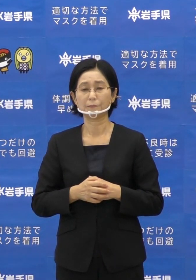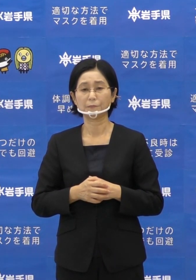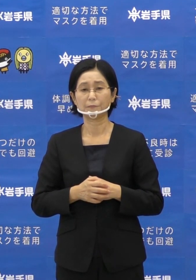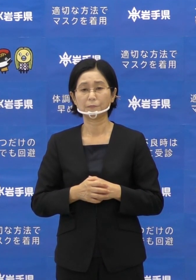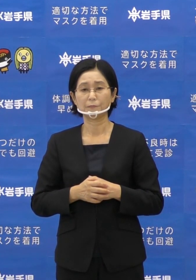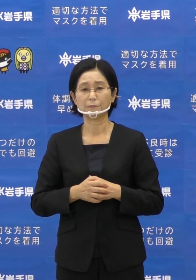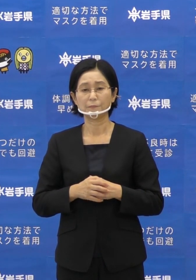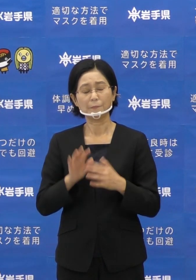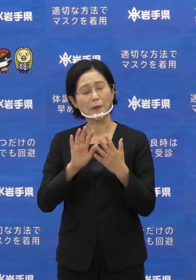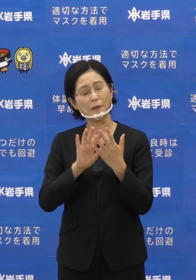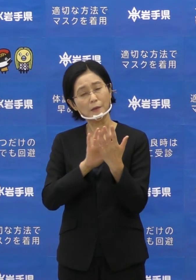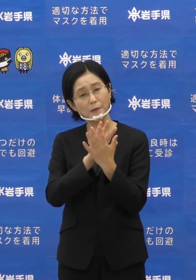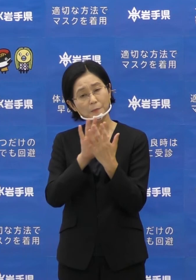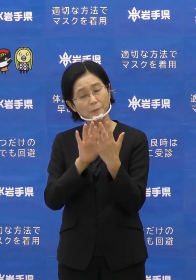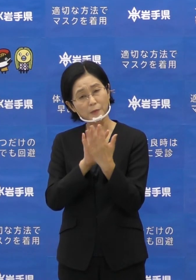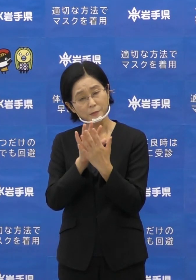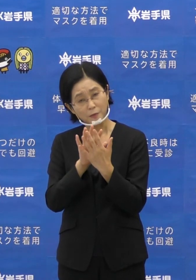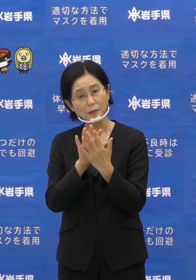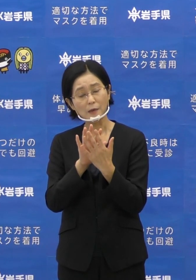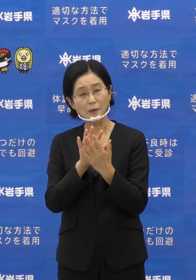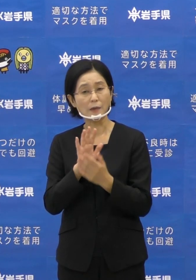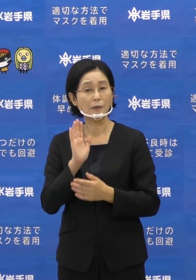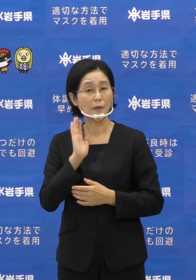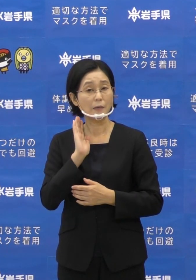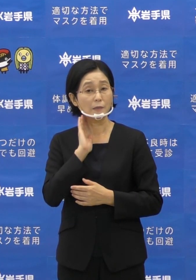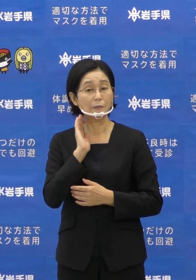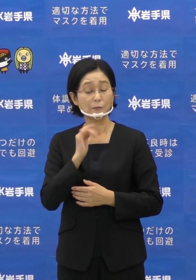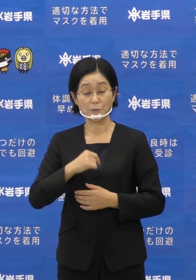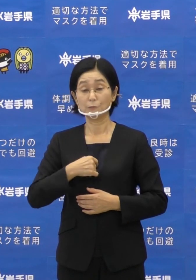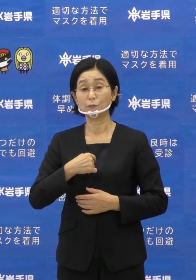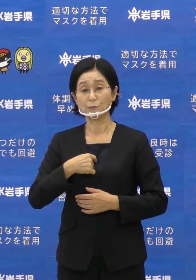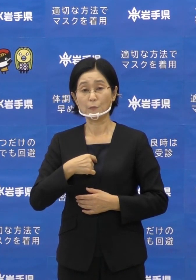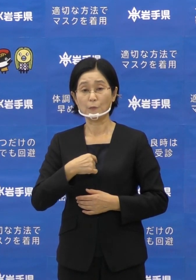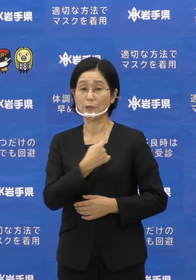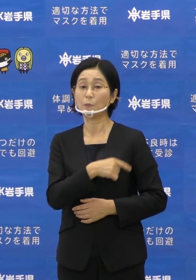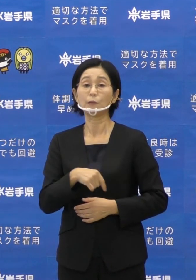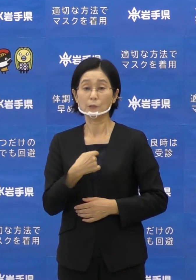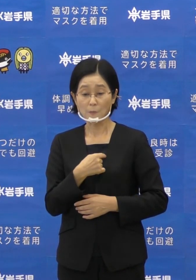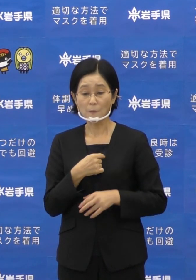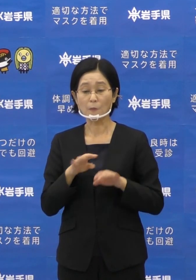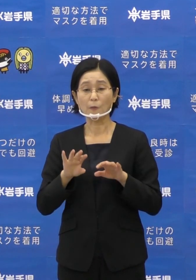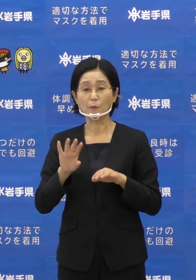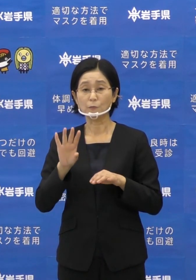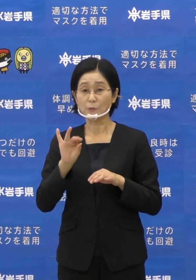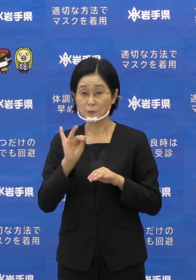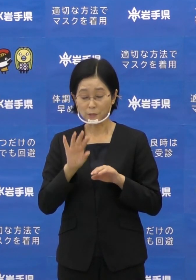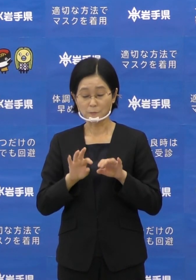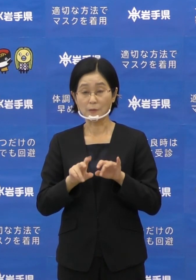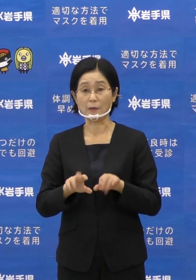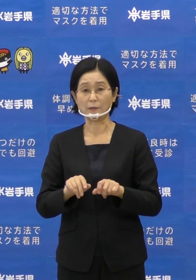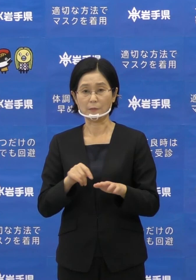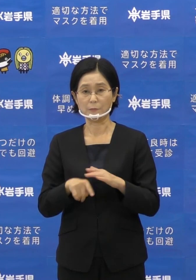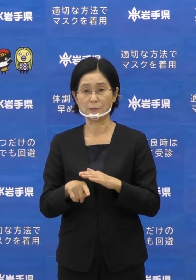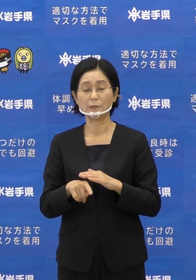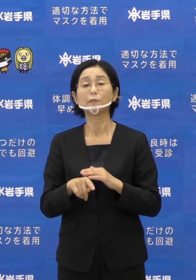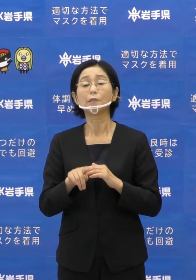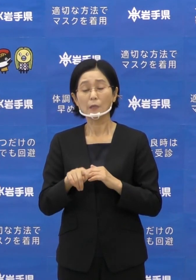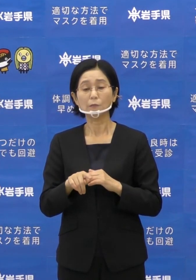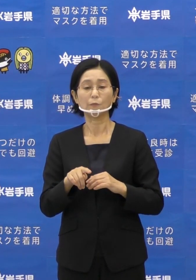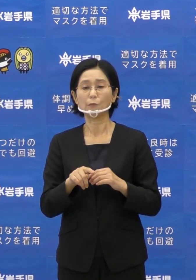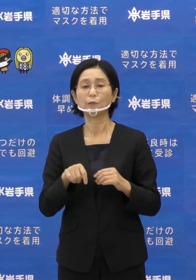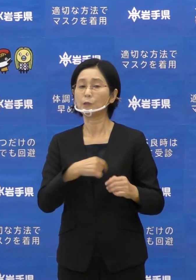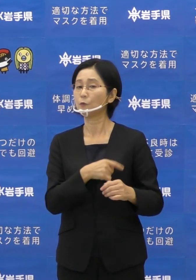種漠然とした私の意思をツイッターに書いたわけで、そこには何の変更もありません。